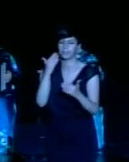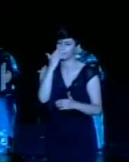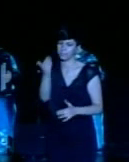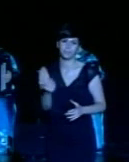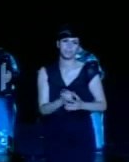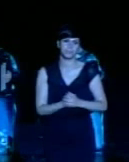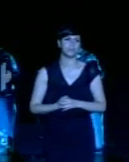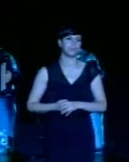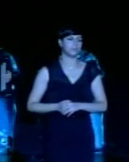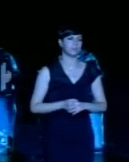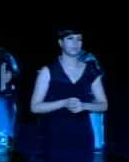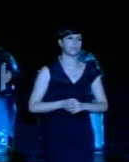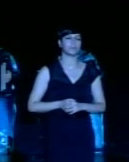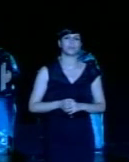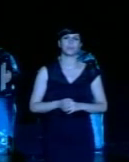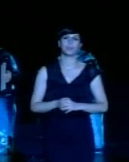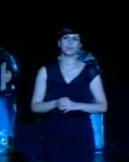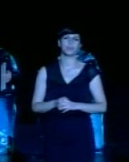verdad.